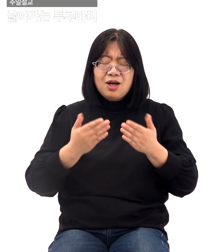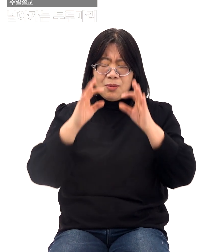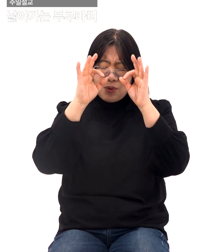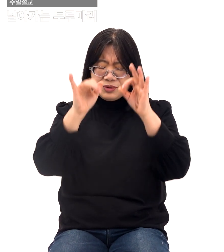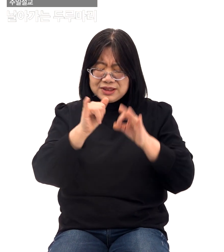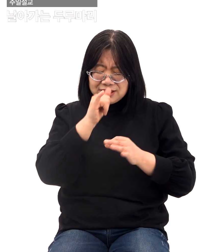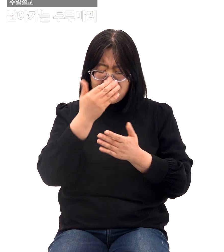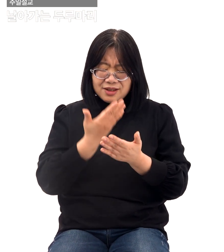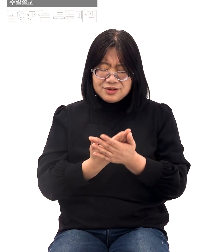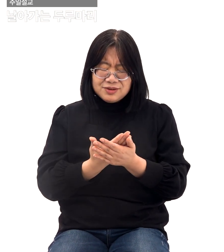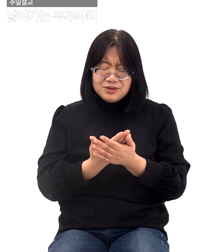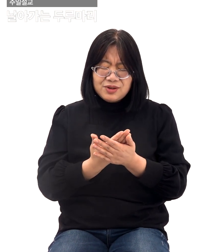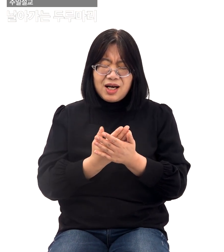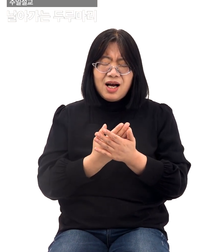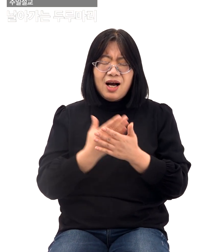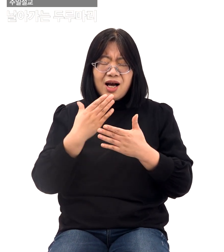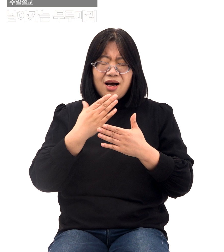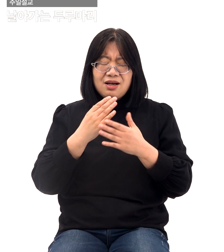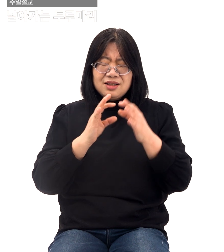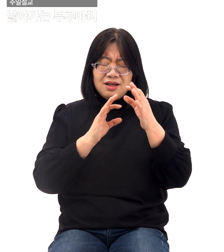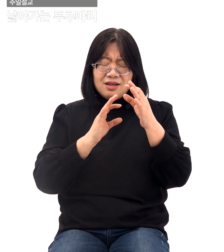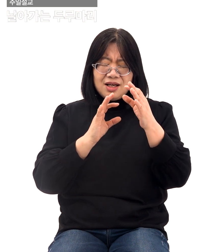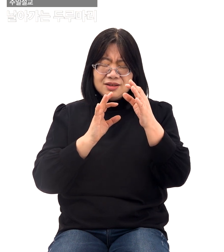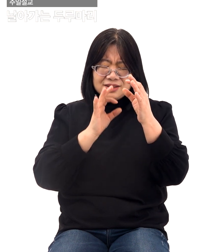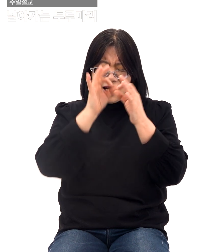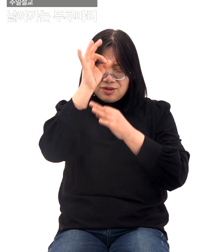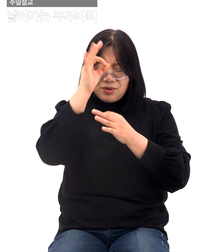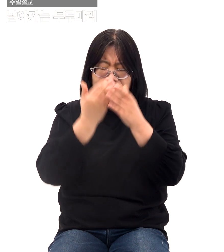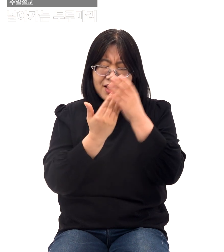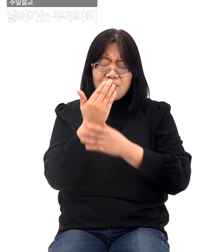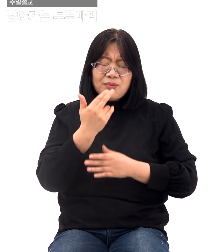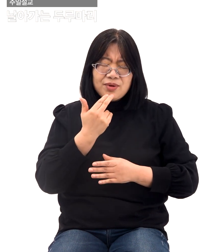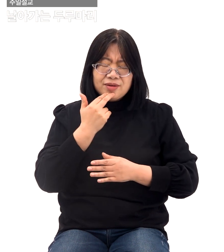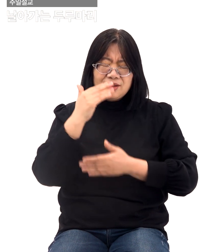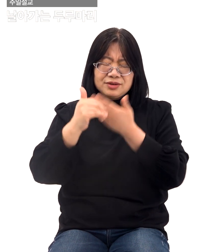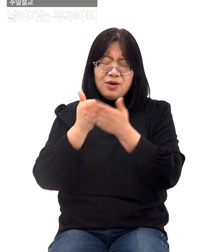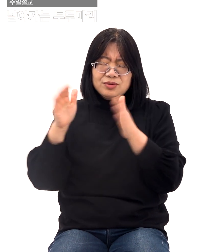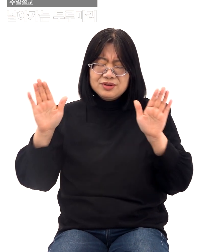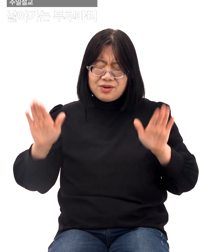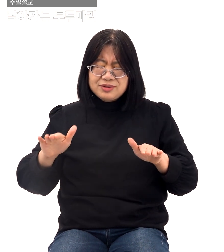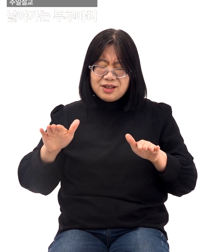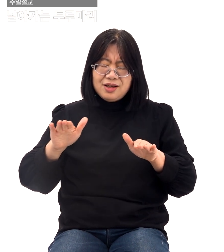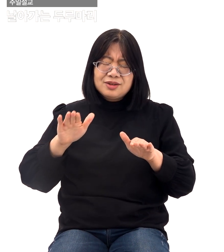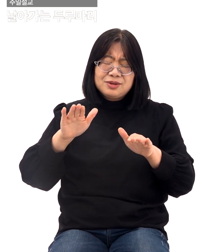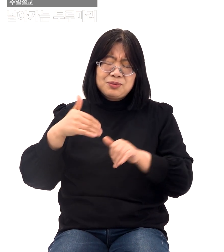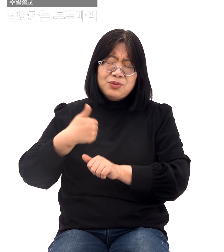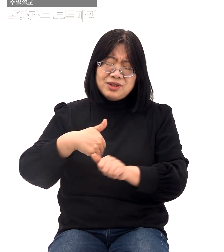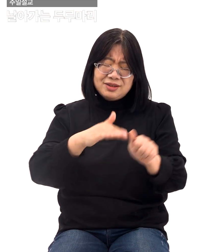주시고 한 건의 안전사고도 일어나지 않도록 천군 천사를 동원하시어